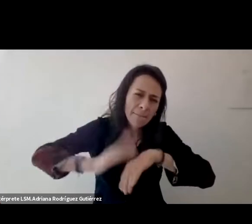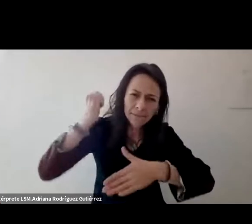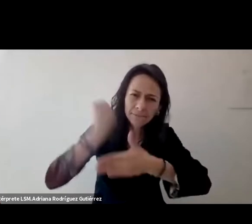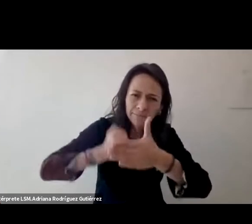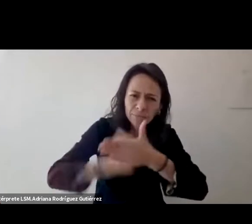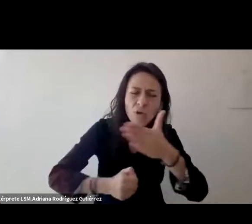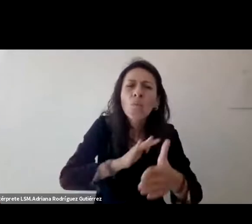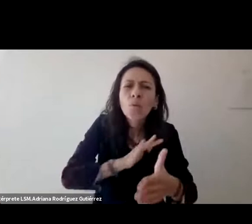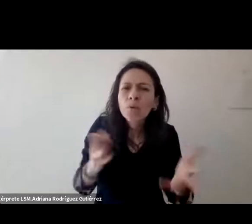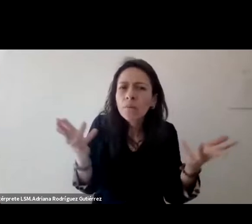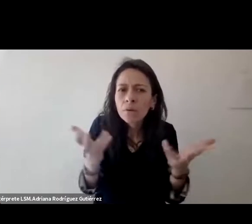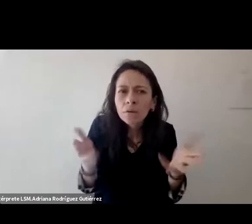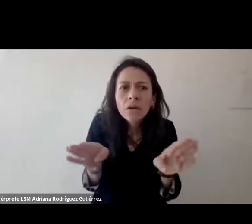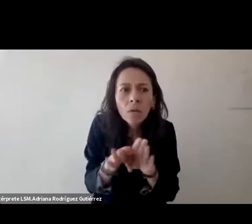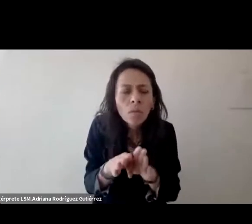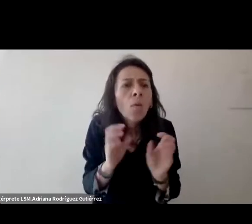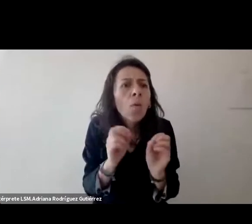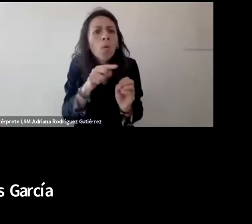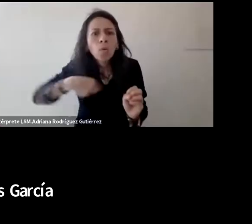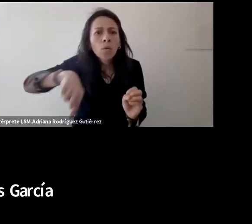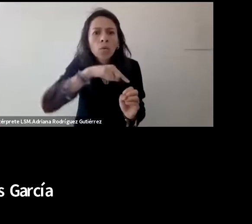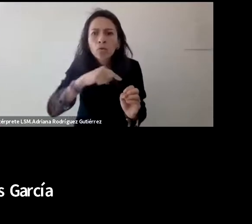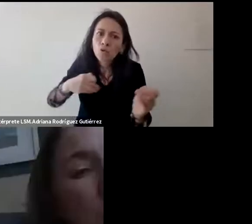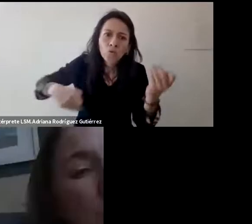estar comunicándonos con todos?